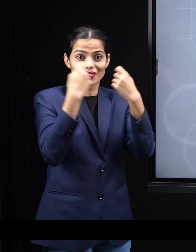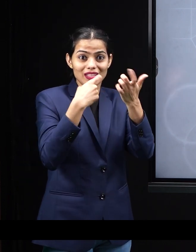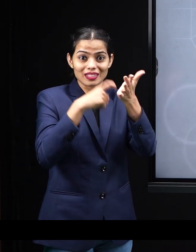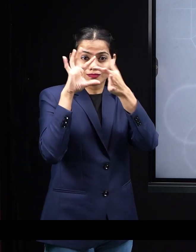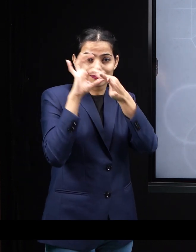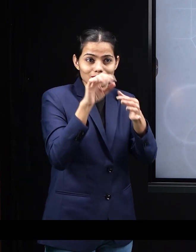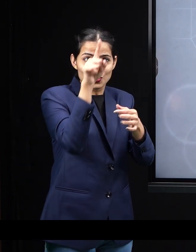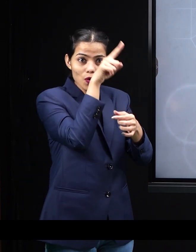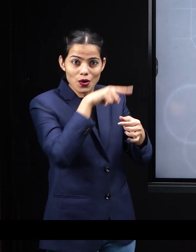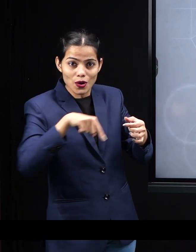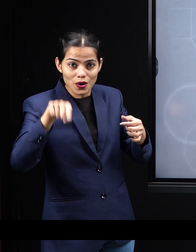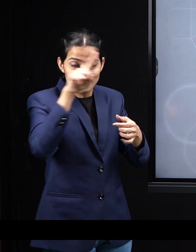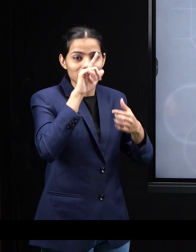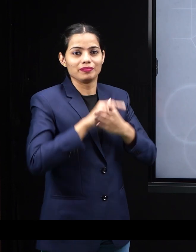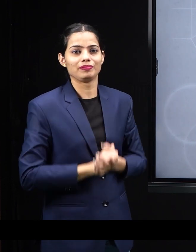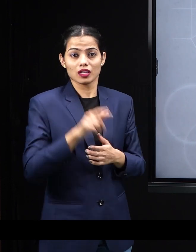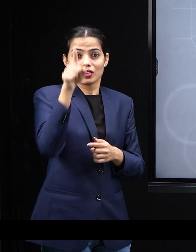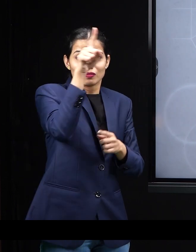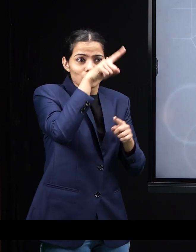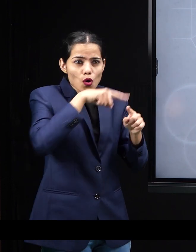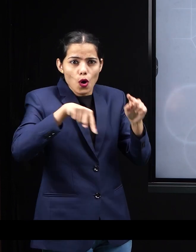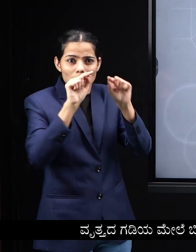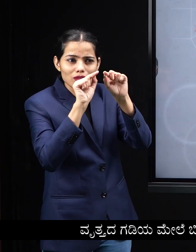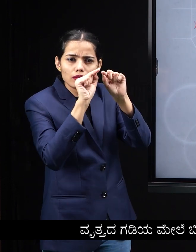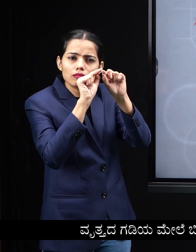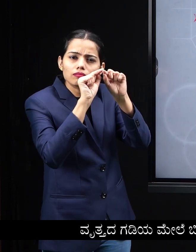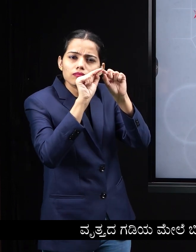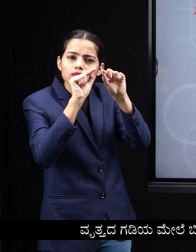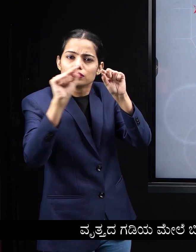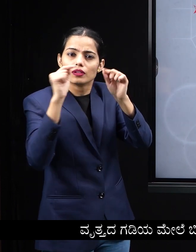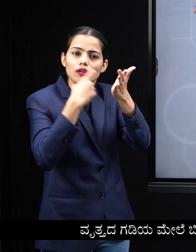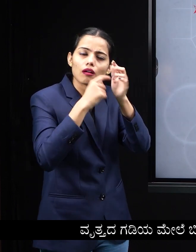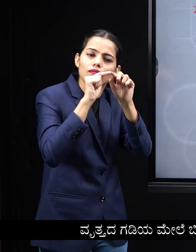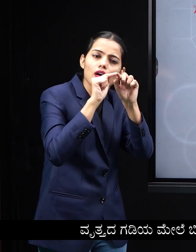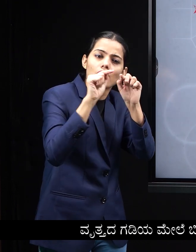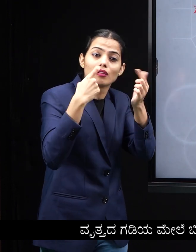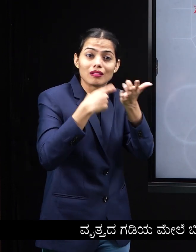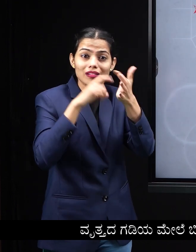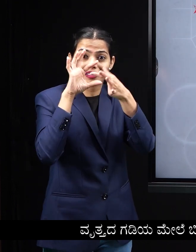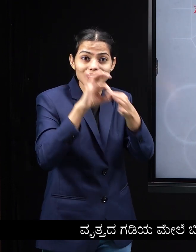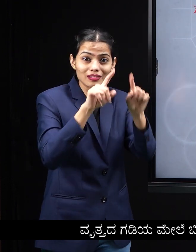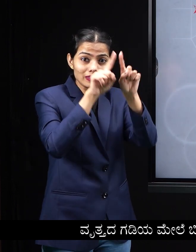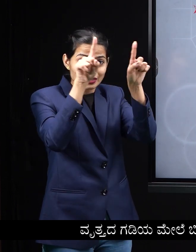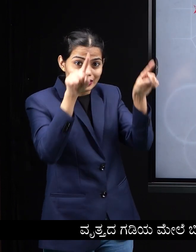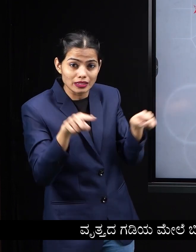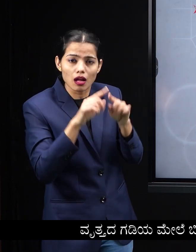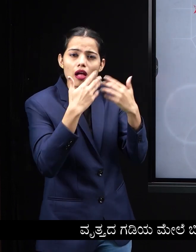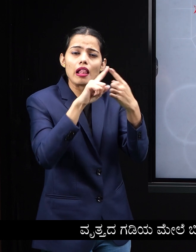ವಲಯಕ್ಕೆ ಸಂಬಂಧಿಸಿದ ನಿಯಮಗಳು. ಸ್ವರಮೇಳ. ವೃತ್ತದ ಗಡಿಯ ಮೇಲೆ ಬೀಳುವ 2 ಅಂತಿಮ